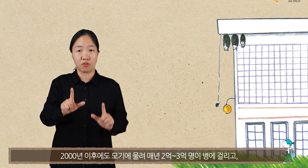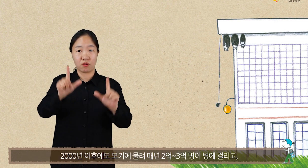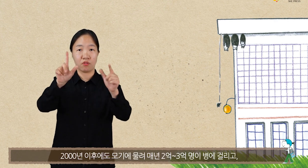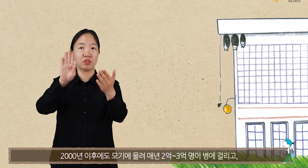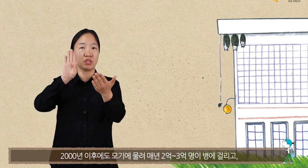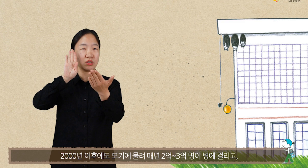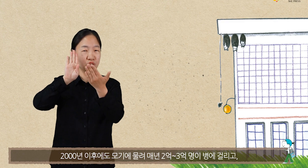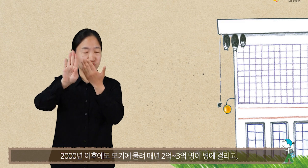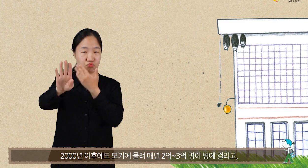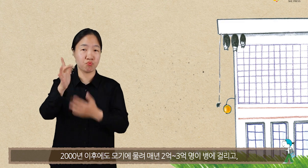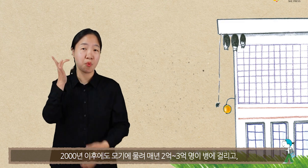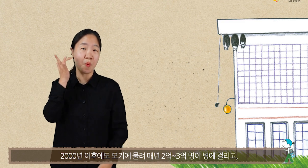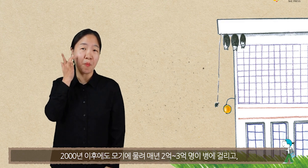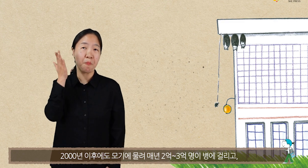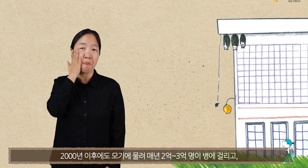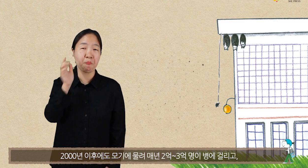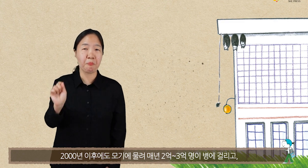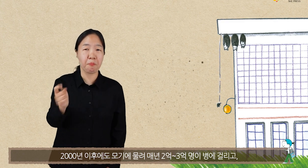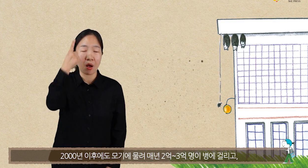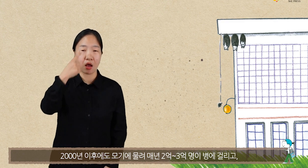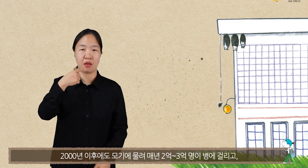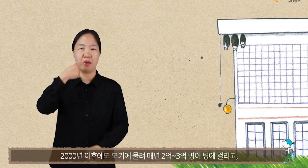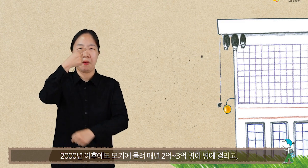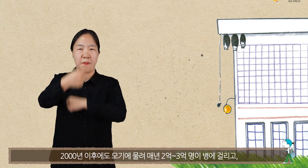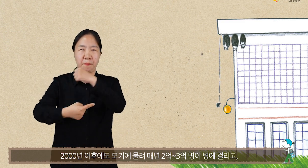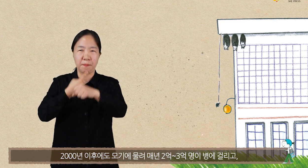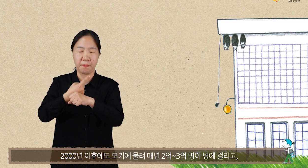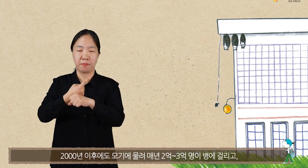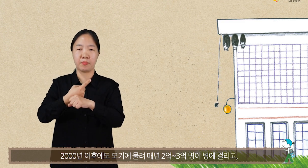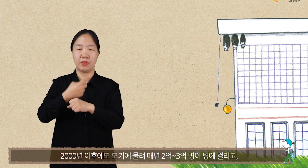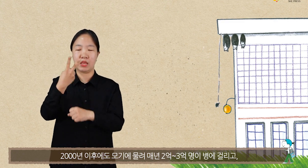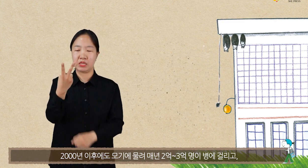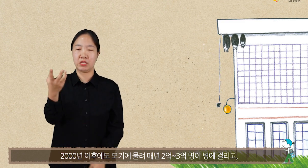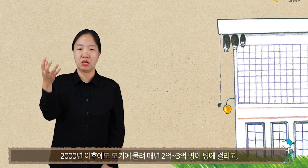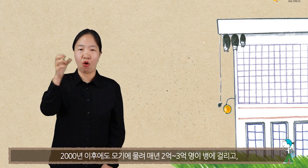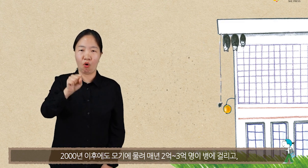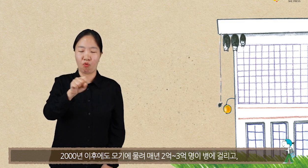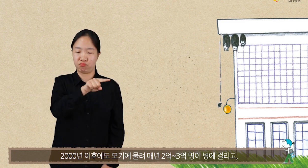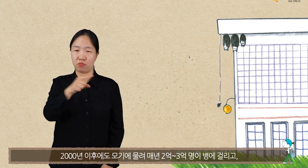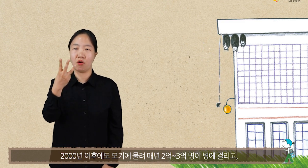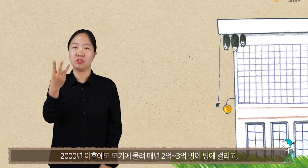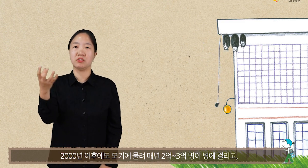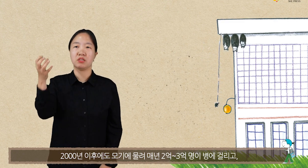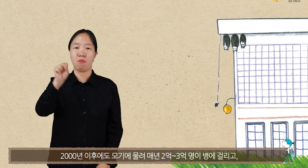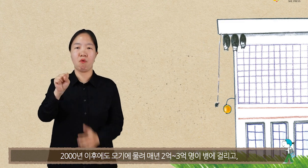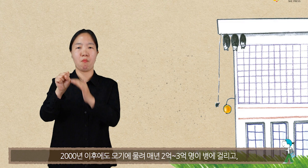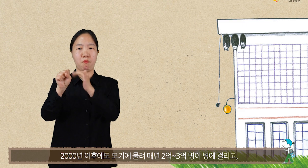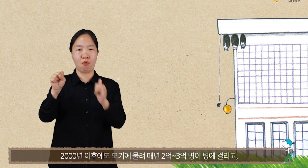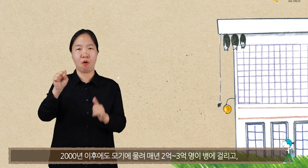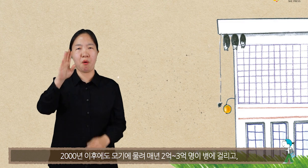(2000년) 이후에도 모기에 물려 매년 2억에서 3억 명이 병에 걸리고